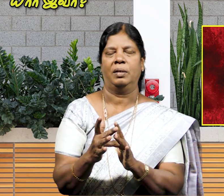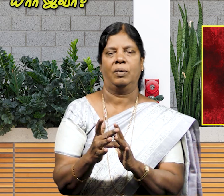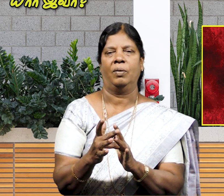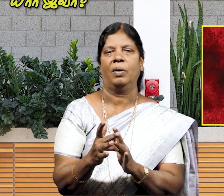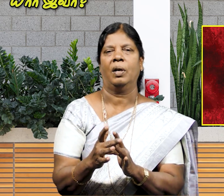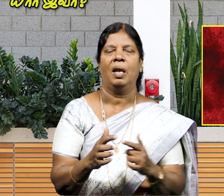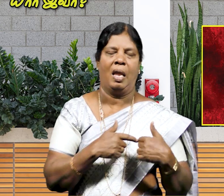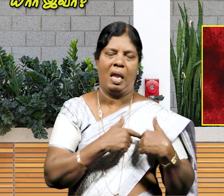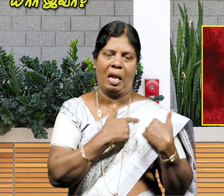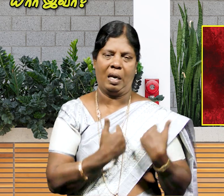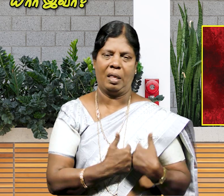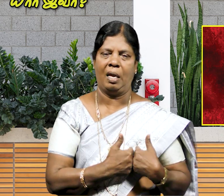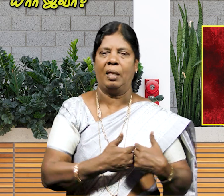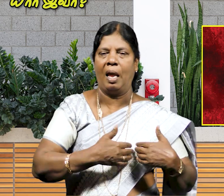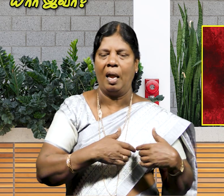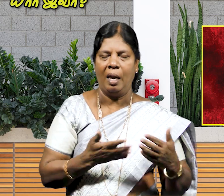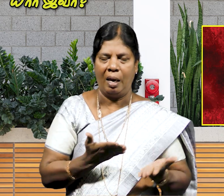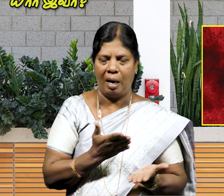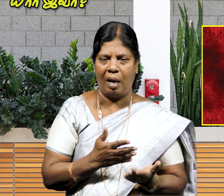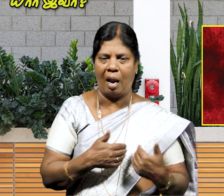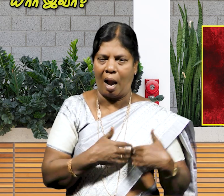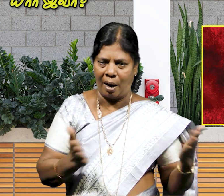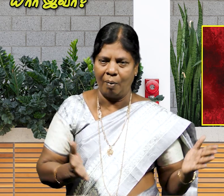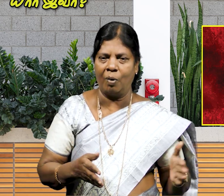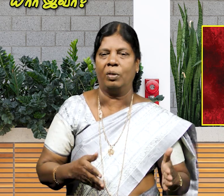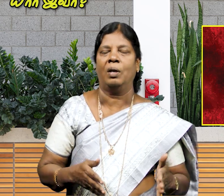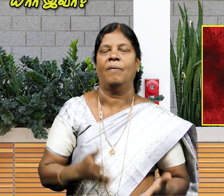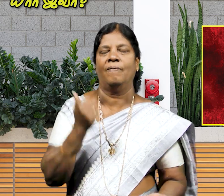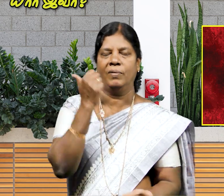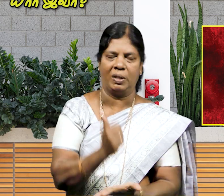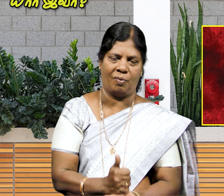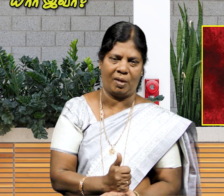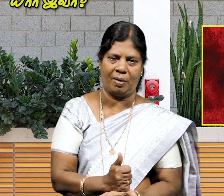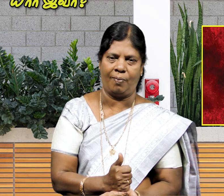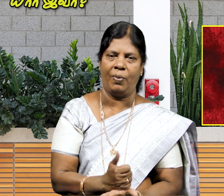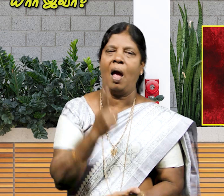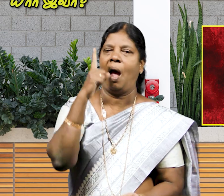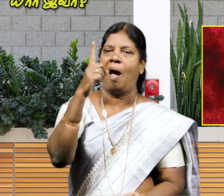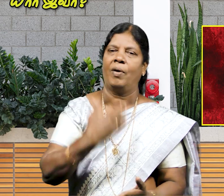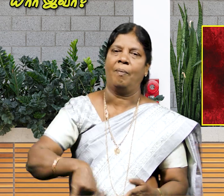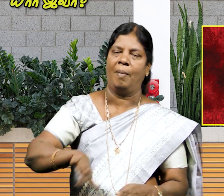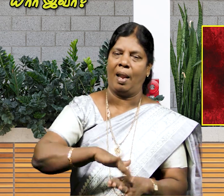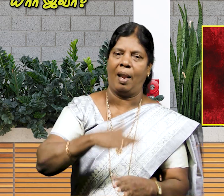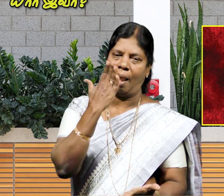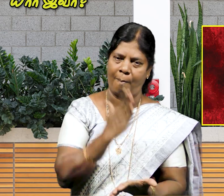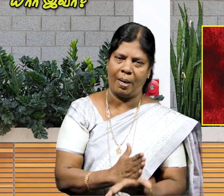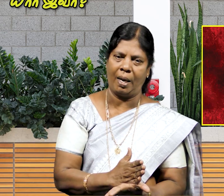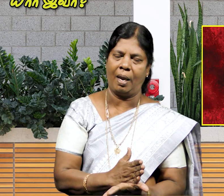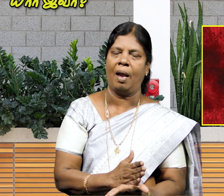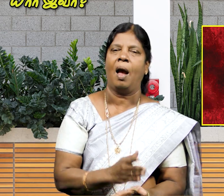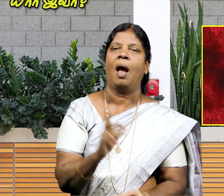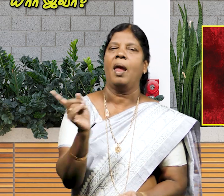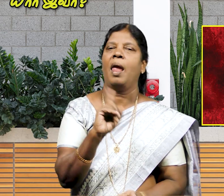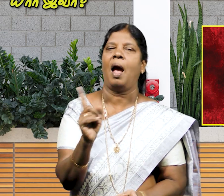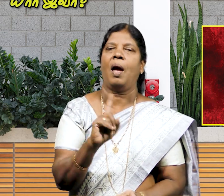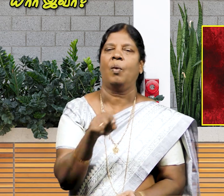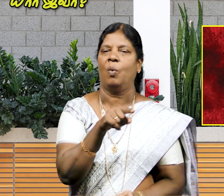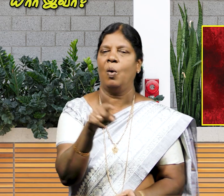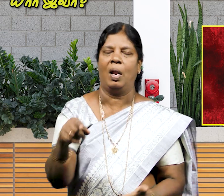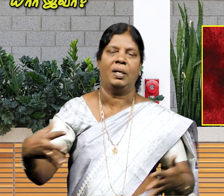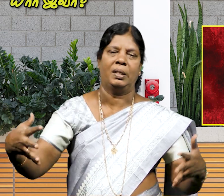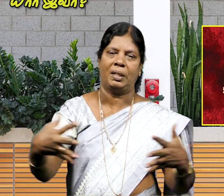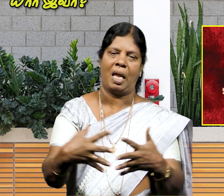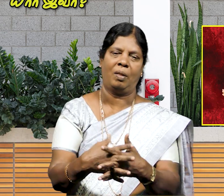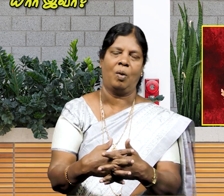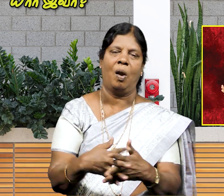அழைப்புக்கு இருதயத்திலே நீங்கள் இடம் கொடுத்து விசுவாசம் வையுங்கள். அவர் மீது நம்பிக்கை கொள்ளுங்கள். அவர் யார் உங்களை